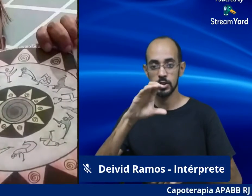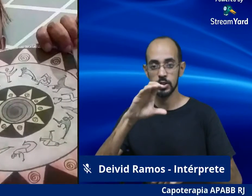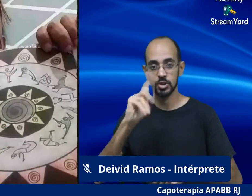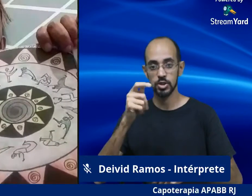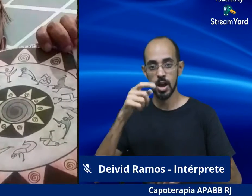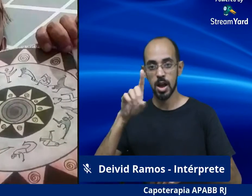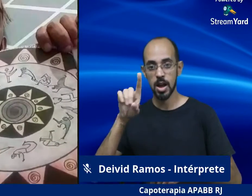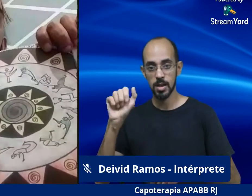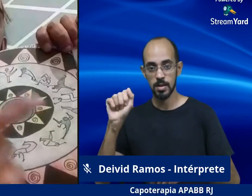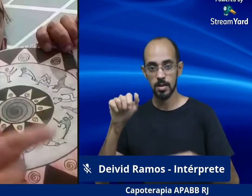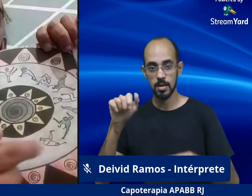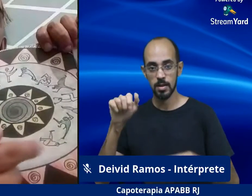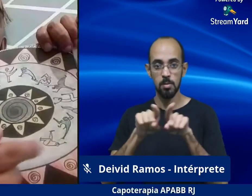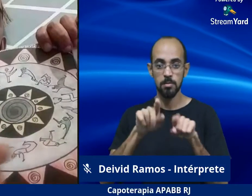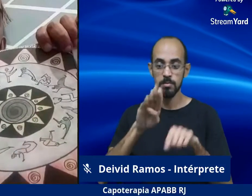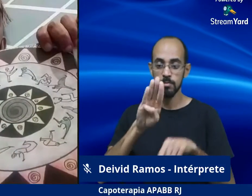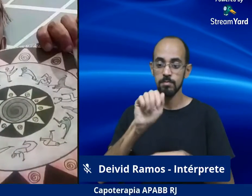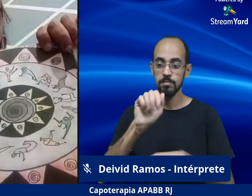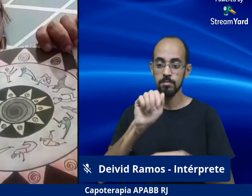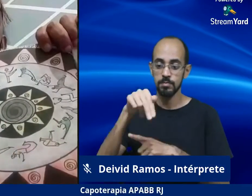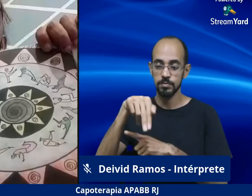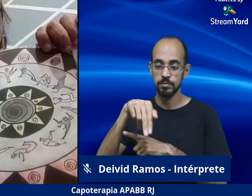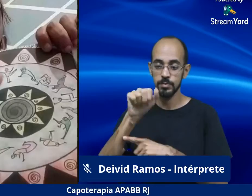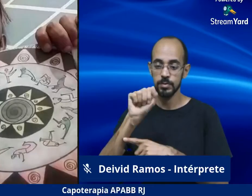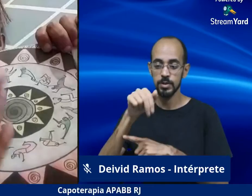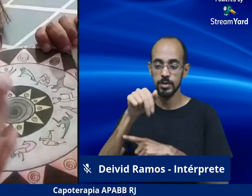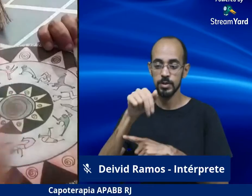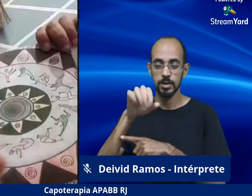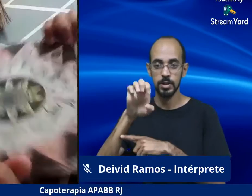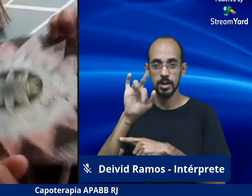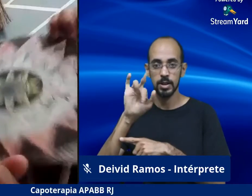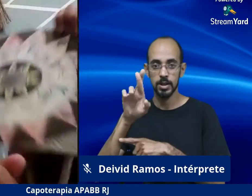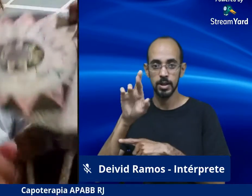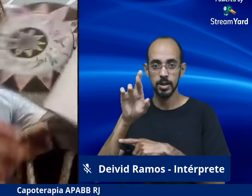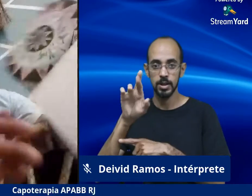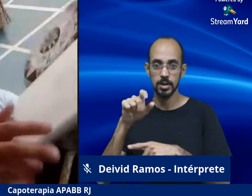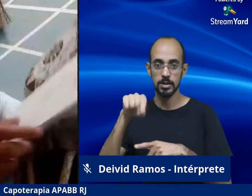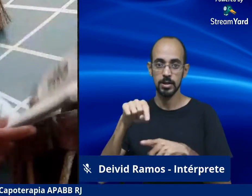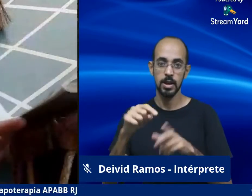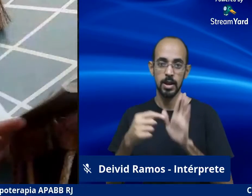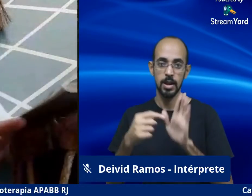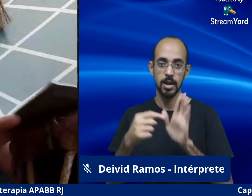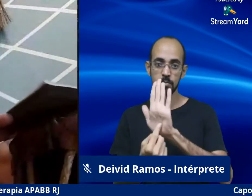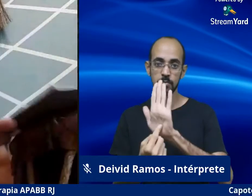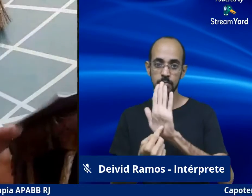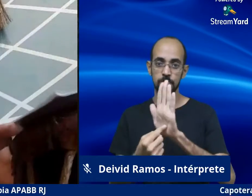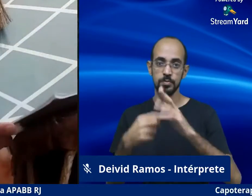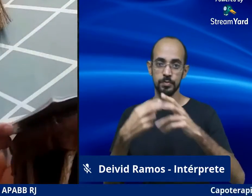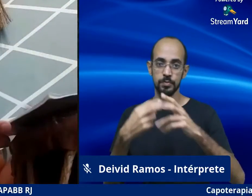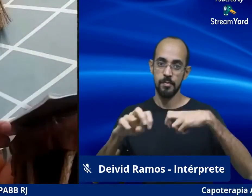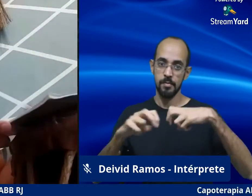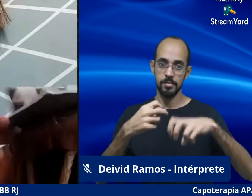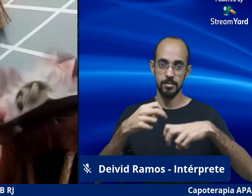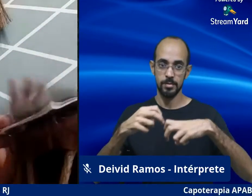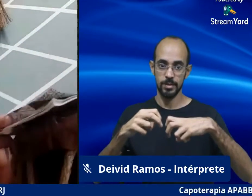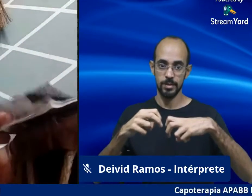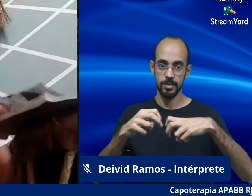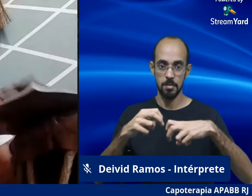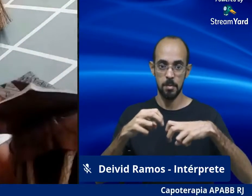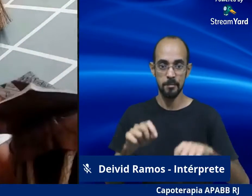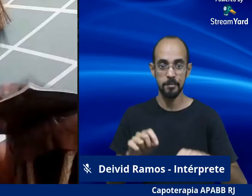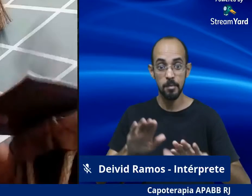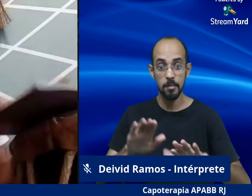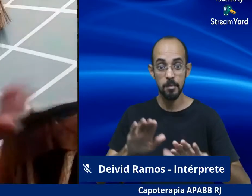mais. É uma roda, tá vendo? Simbolizando a roda de capoeira. E aí,